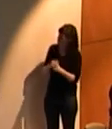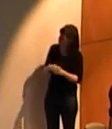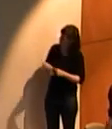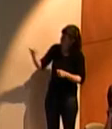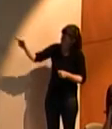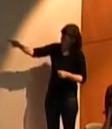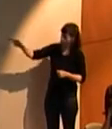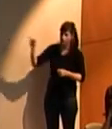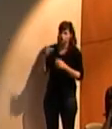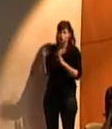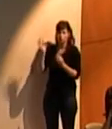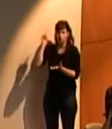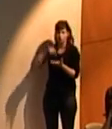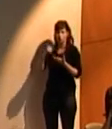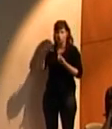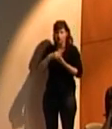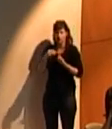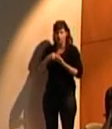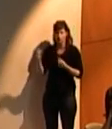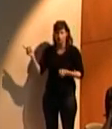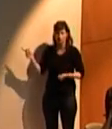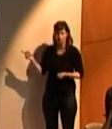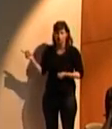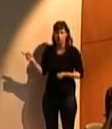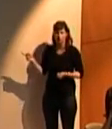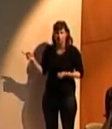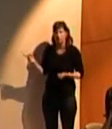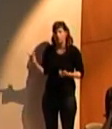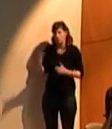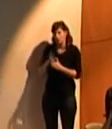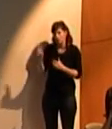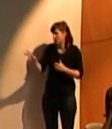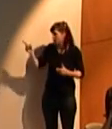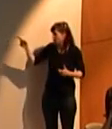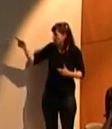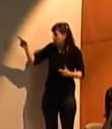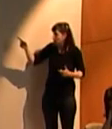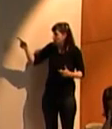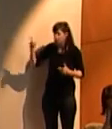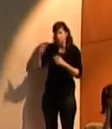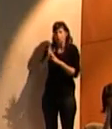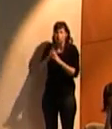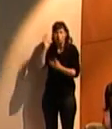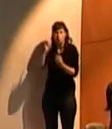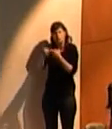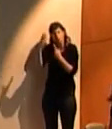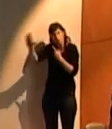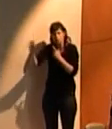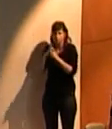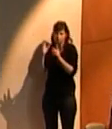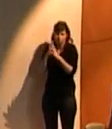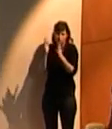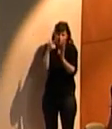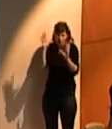Voilà, un espace d'allaitement à Mamava. Donc, c'est des lieux dans lesquels on a d'autres usages et qui permettent de s'isoler. C'est très